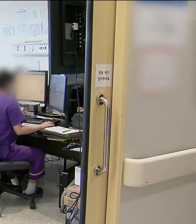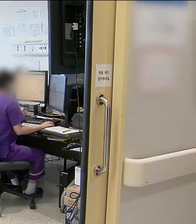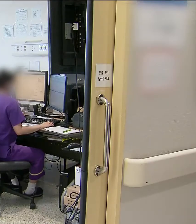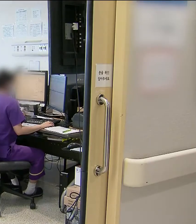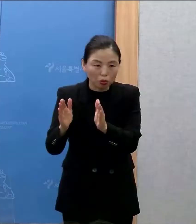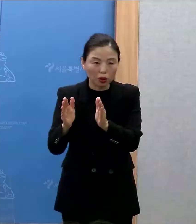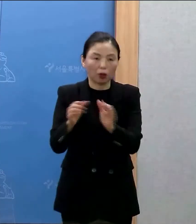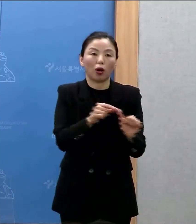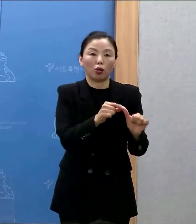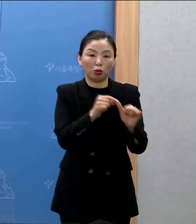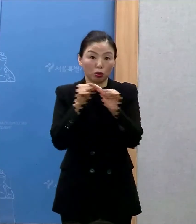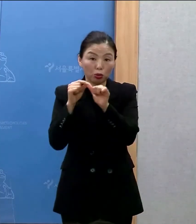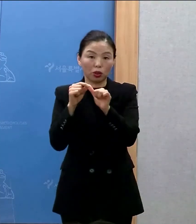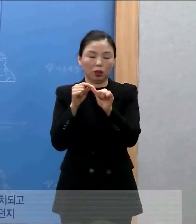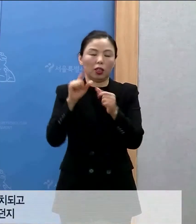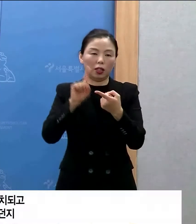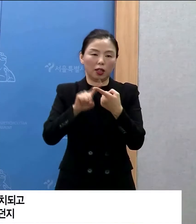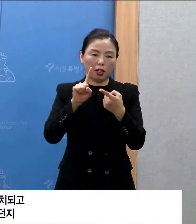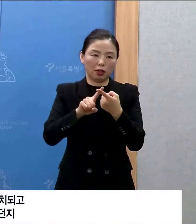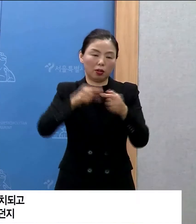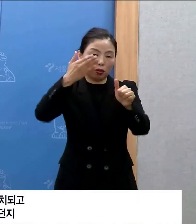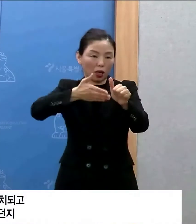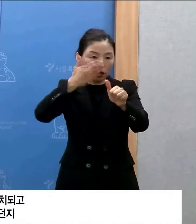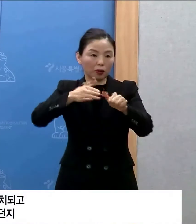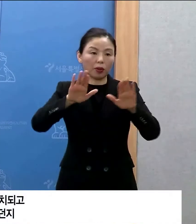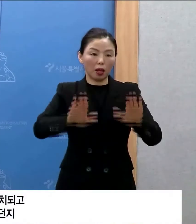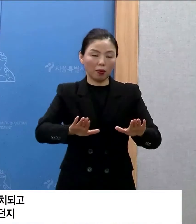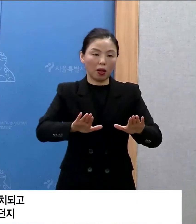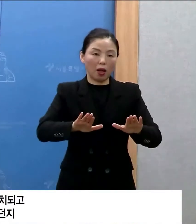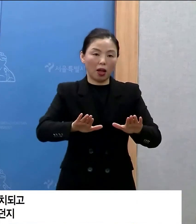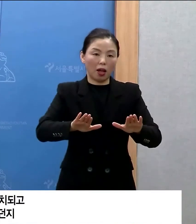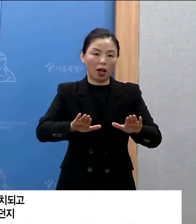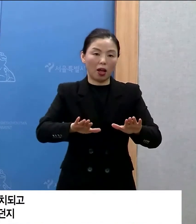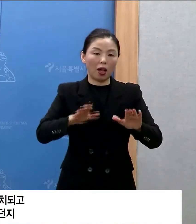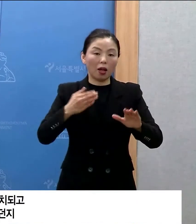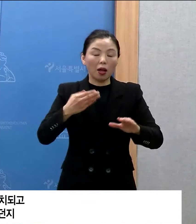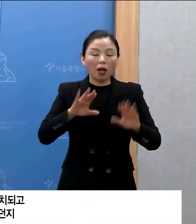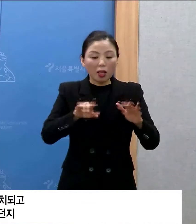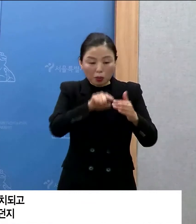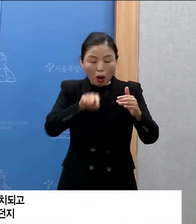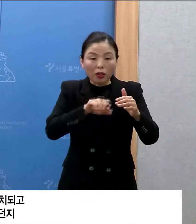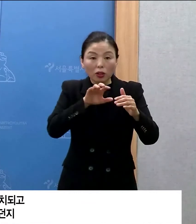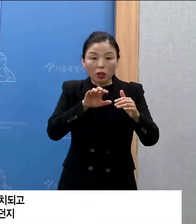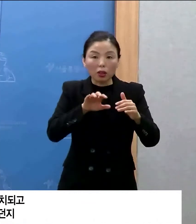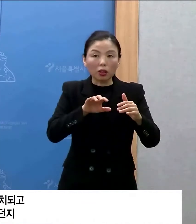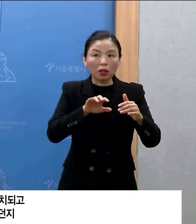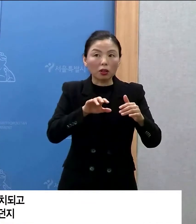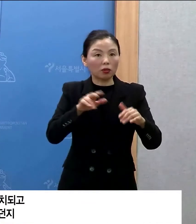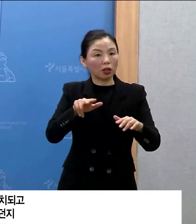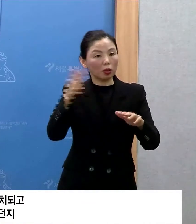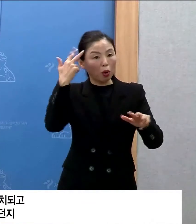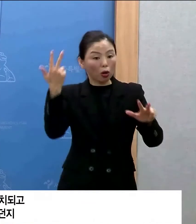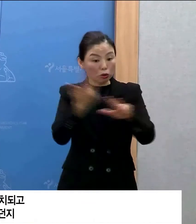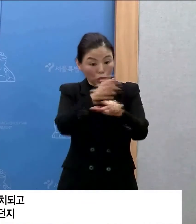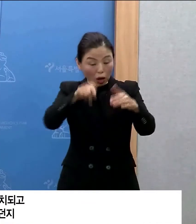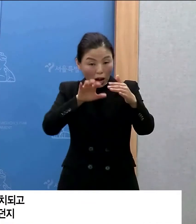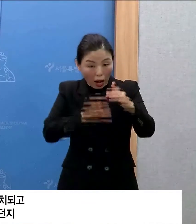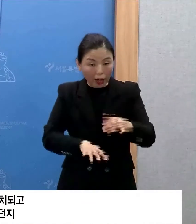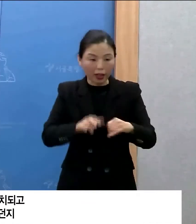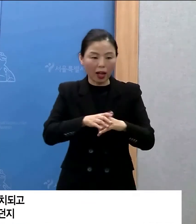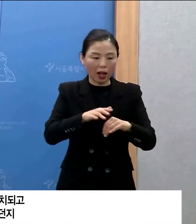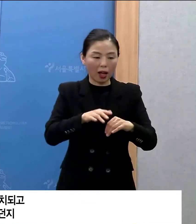밝혔습니다. 우선 이번 주 내로 각 보건소에 간호사 3명이 보건소별로 3명